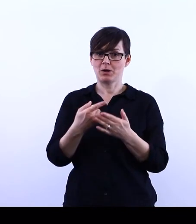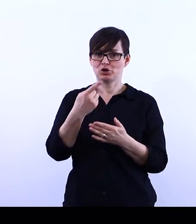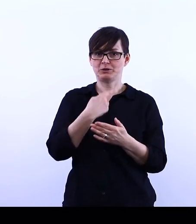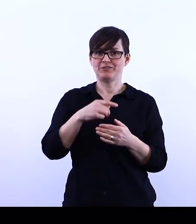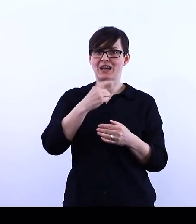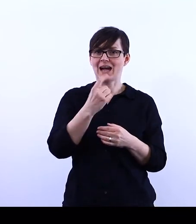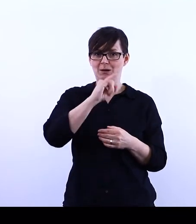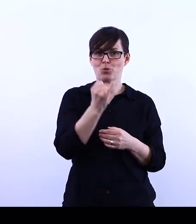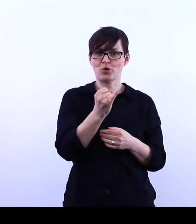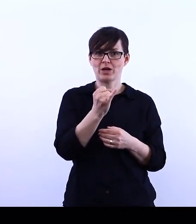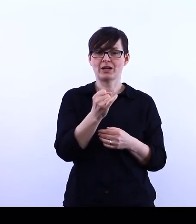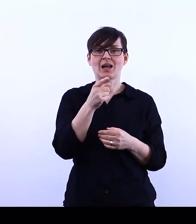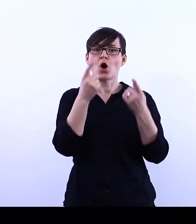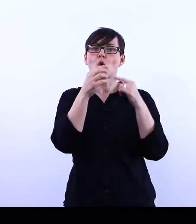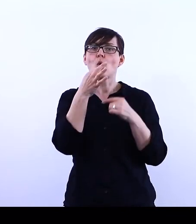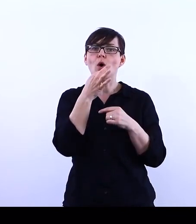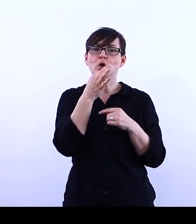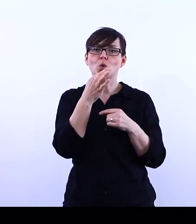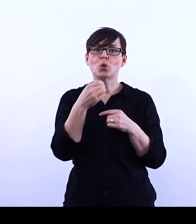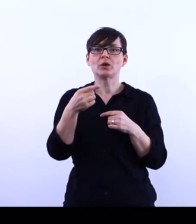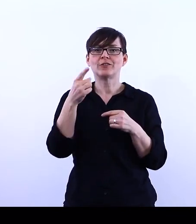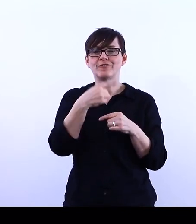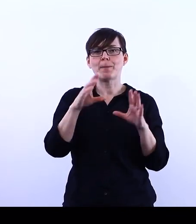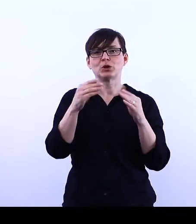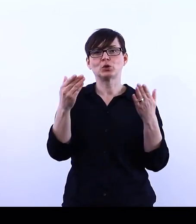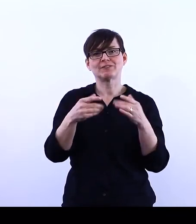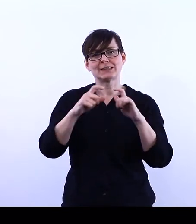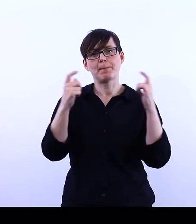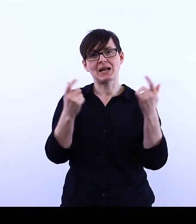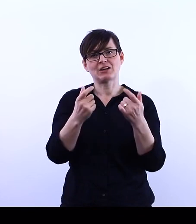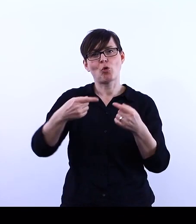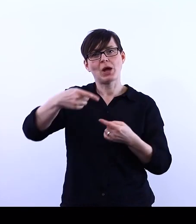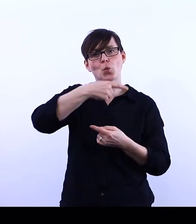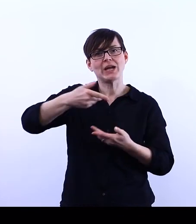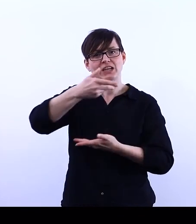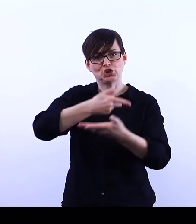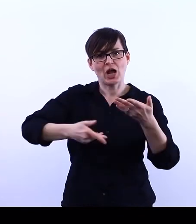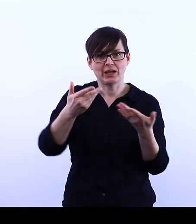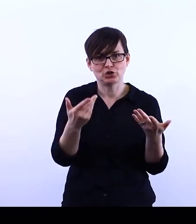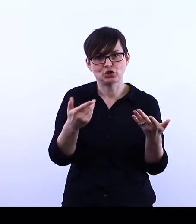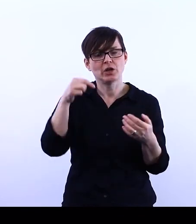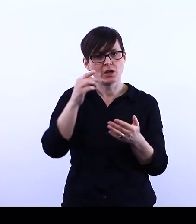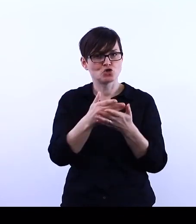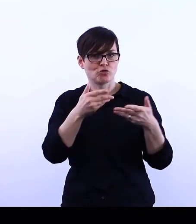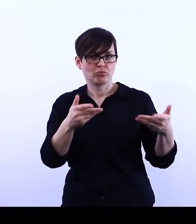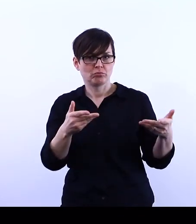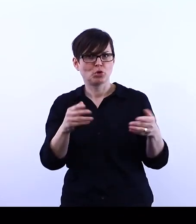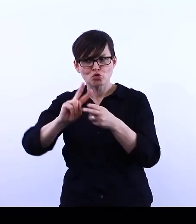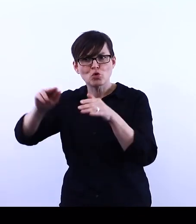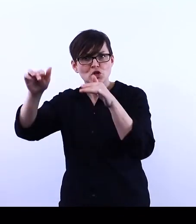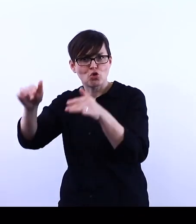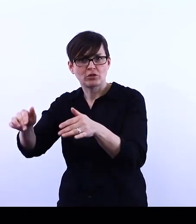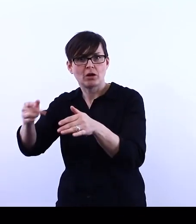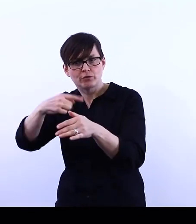Projekt der Chorjugend mit WeChange, auch eine Plattform, die hier schon vorgestellt wurde. Also ein bestehendes Tool, was wir einfach